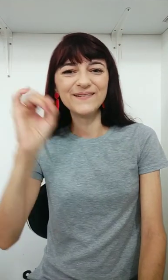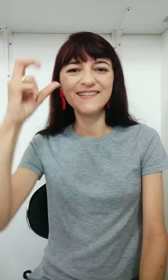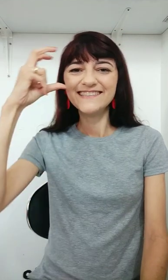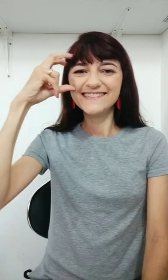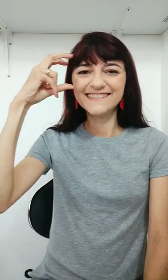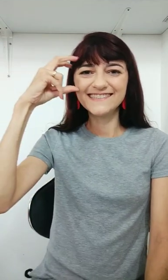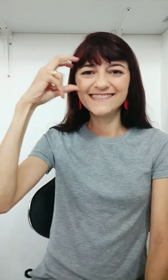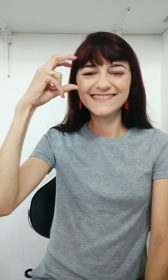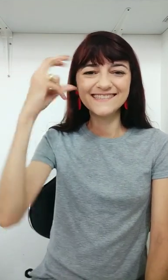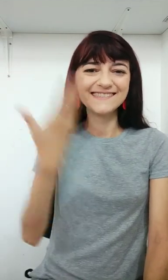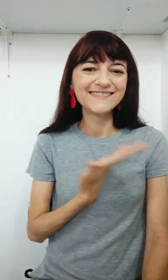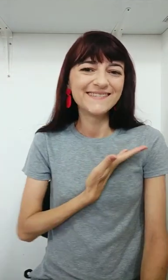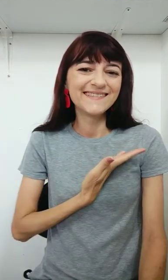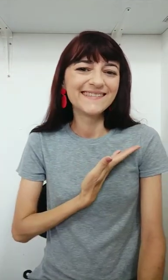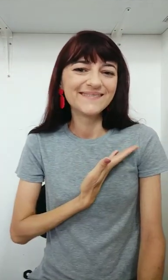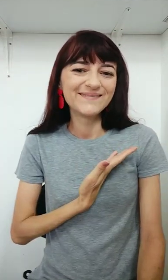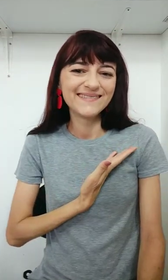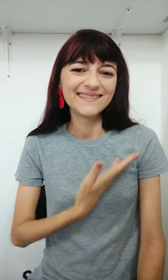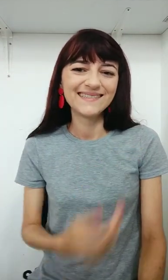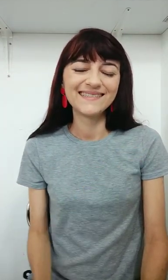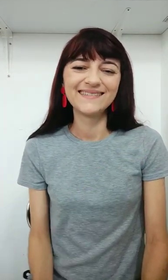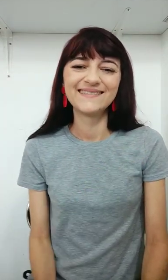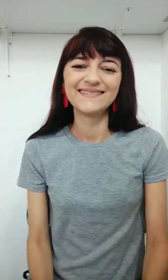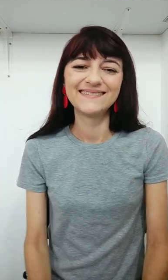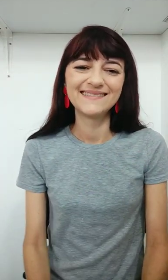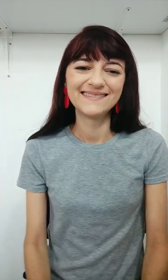Olá, Cris, tudo bem com você?